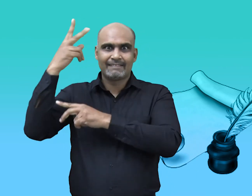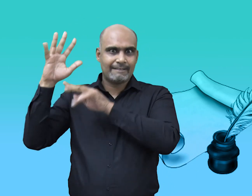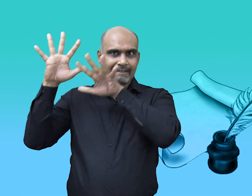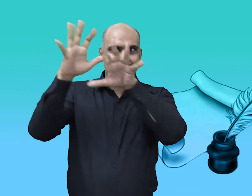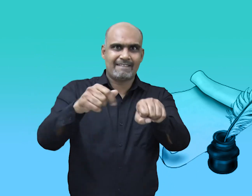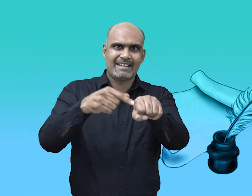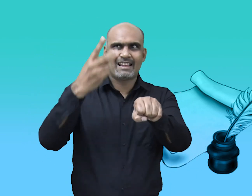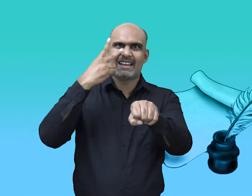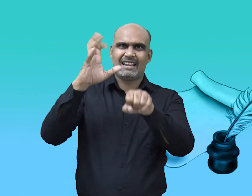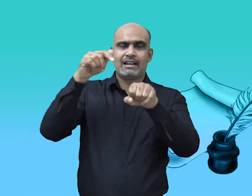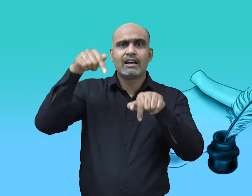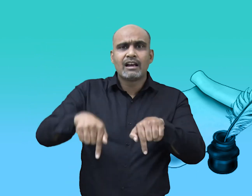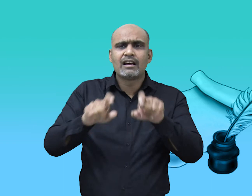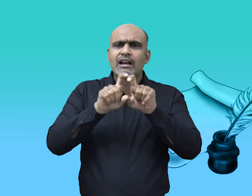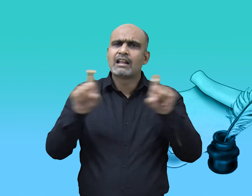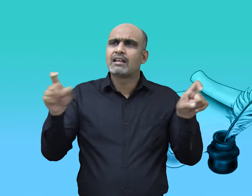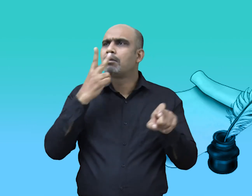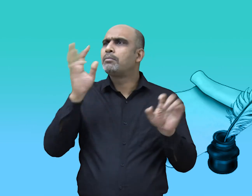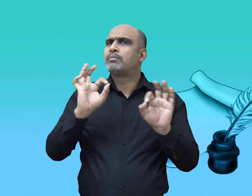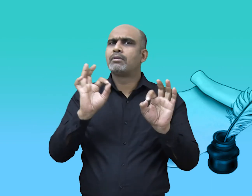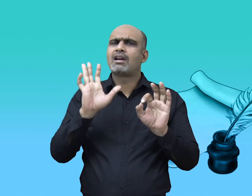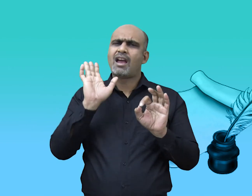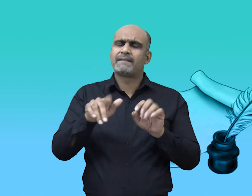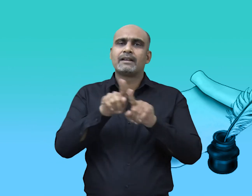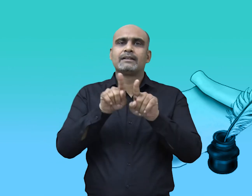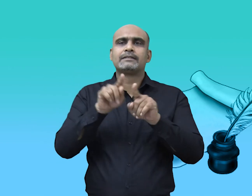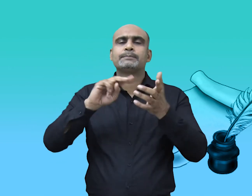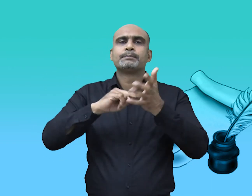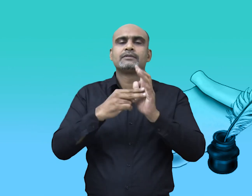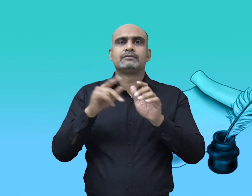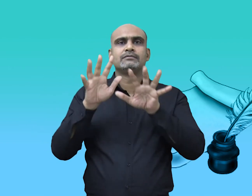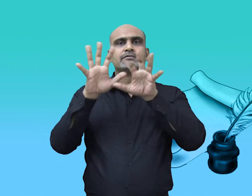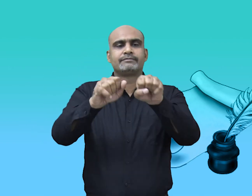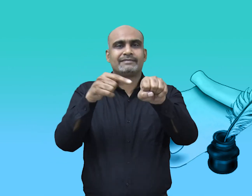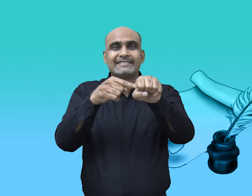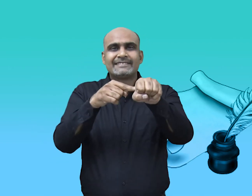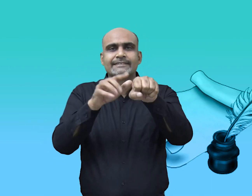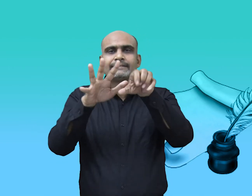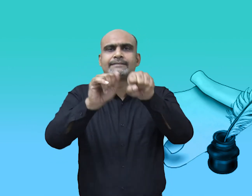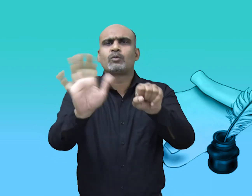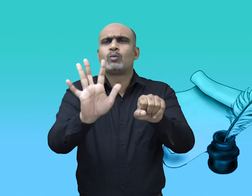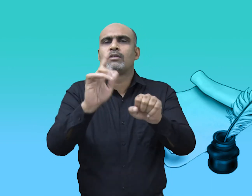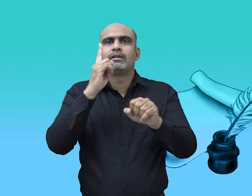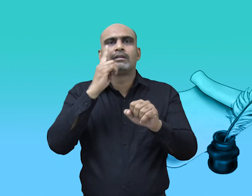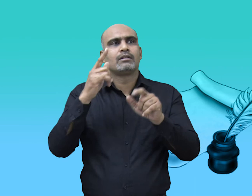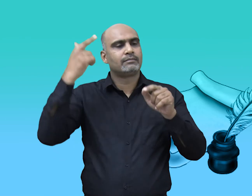आक्रमण करते थे तो हम सामने खड़े होकर अपने दुश्मनों से लड़ा करते थे और उन्हें हमारे देश में कब्जा करने से रोकते